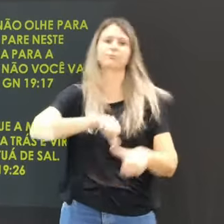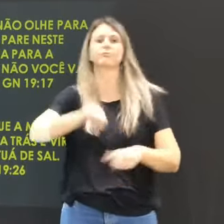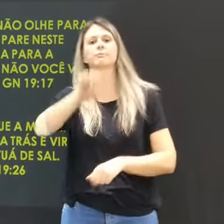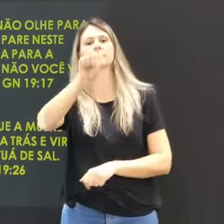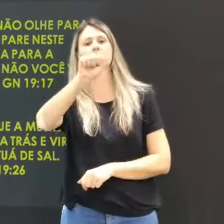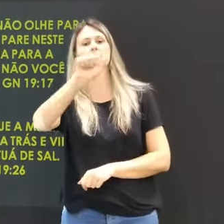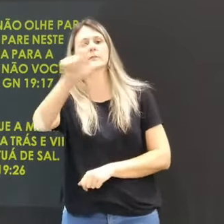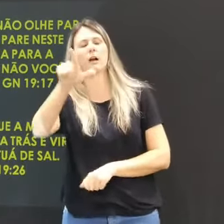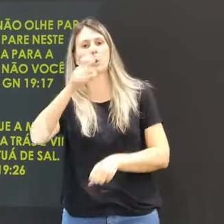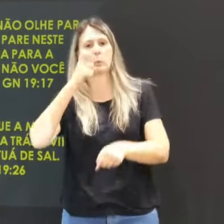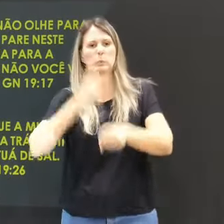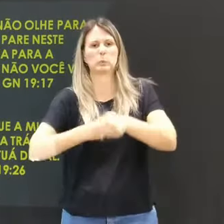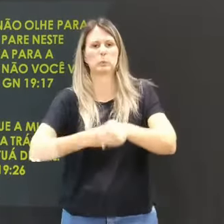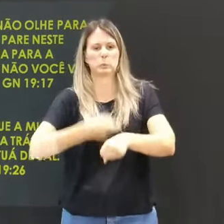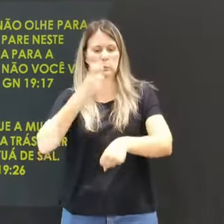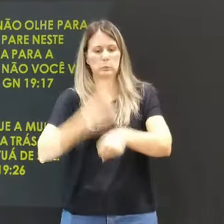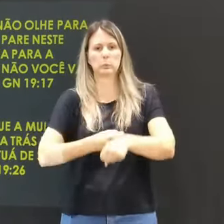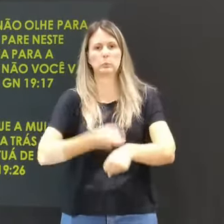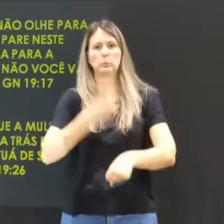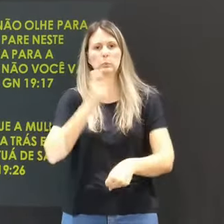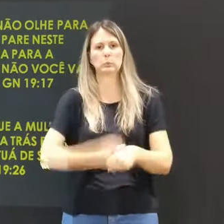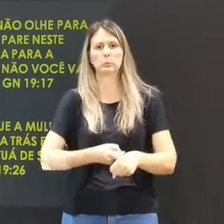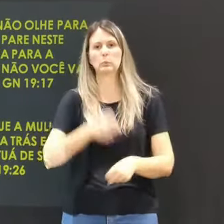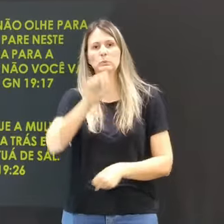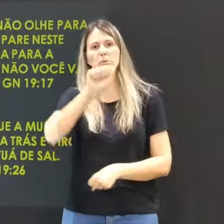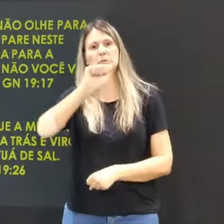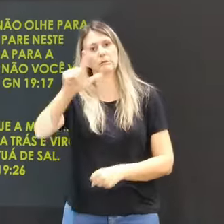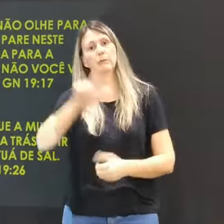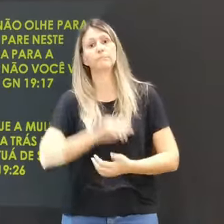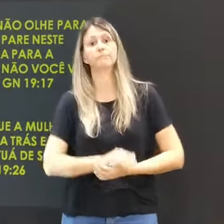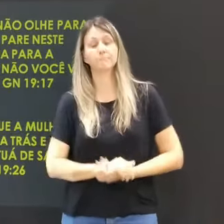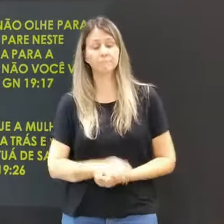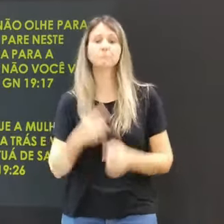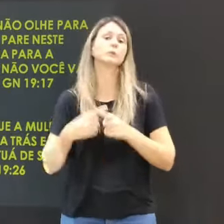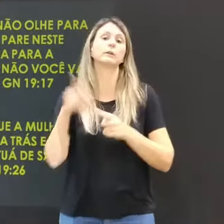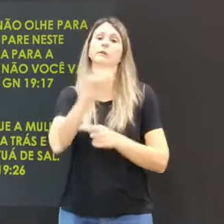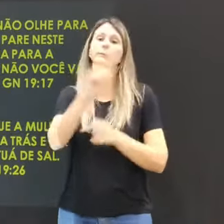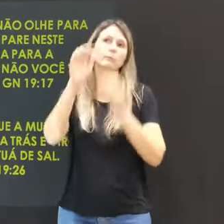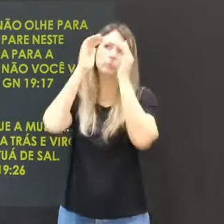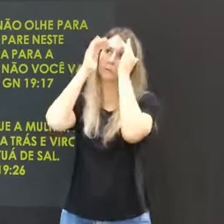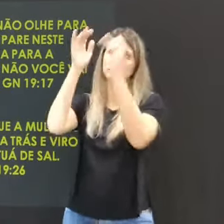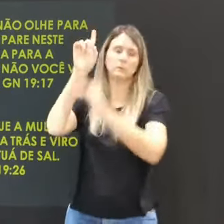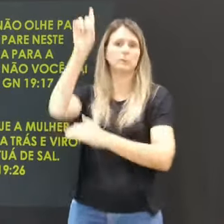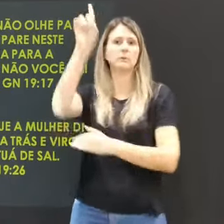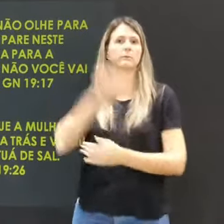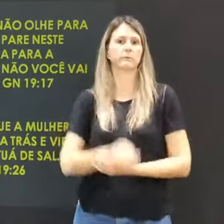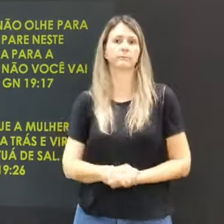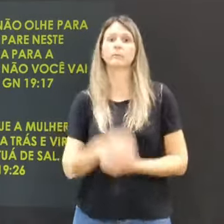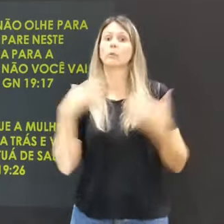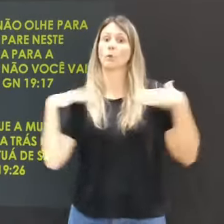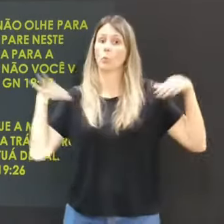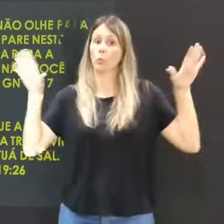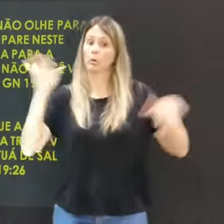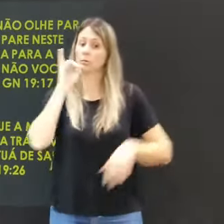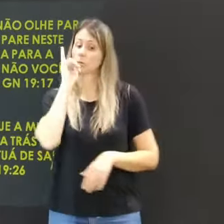Transformou numa estátua de sal, dura. Ela se transformou. Por quê? Porque ela desobedeceu ao